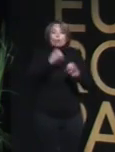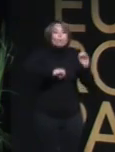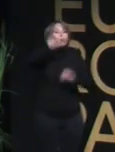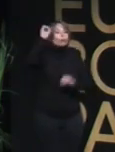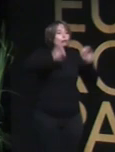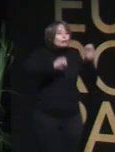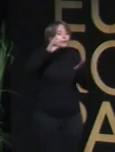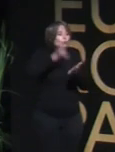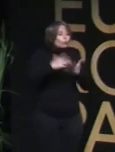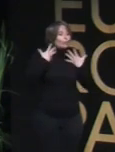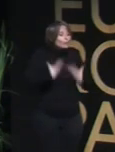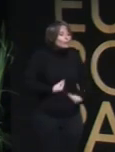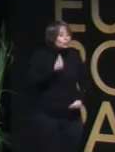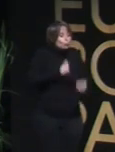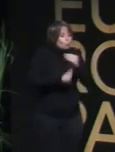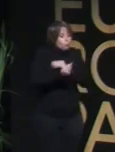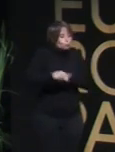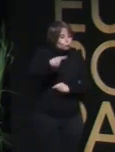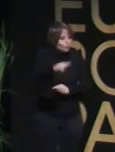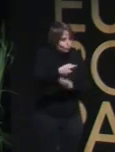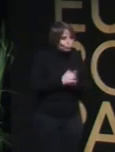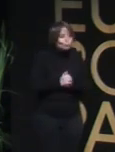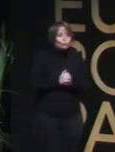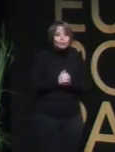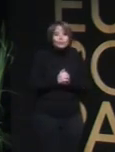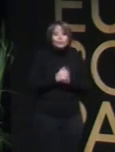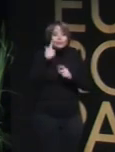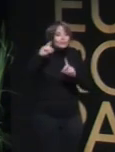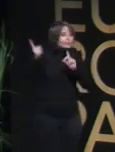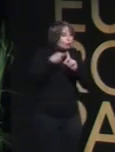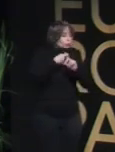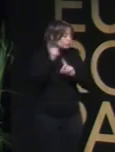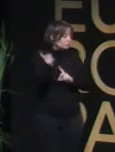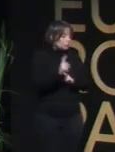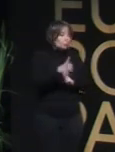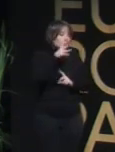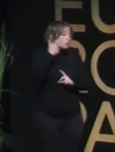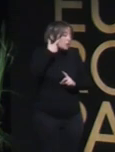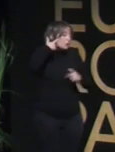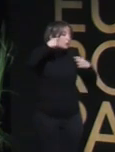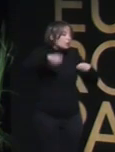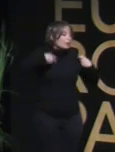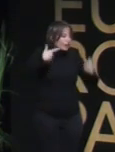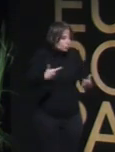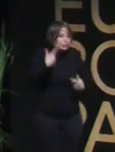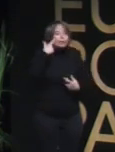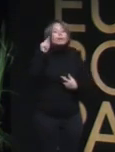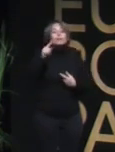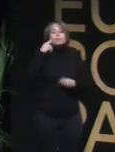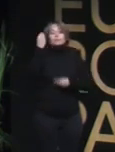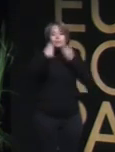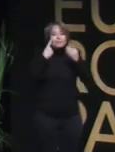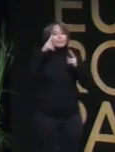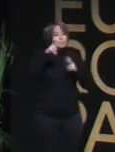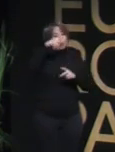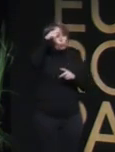altísimo que hay de depresión posparto, ¿vale? Pero no se diagnostica porque se ha dado por hecho. Y uno de los aspectos que os decía de la cultura machista